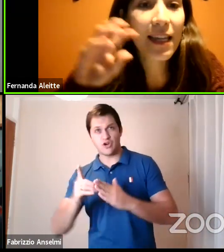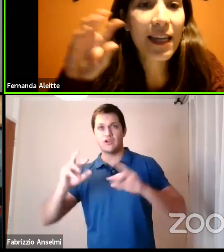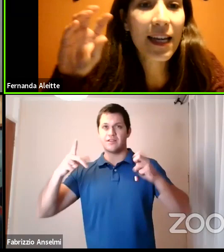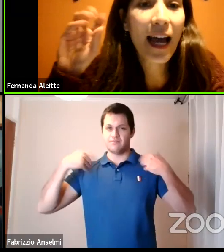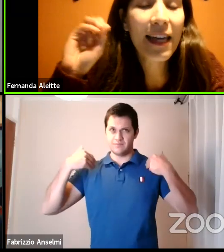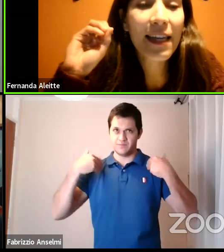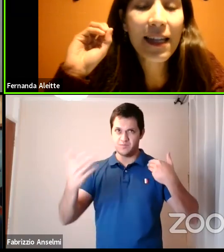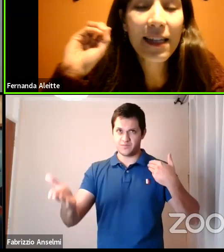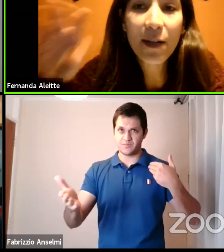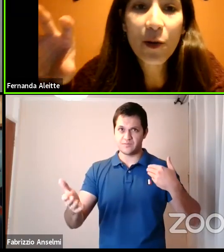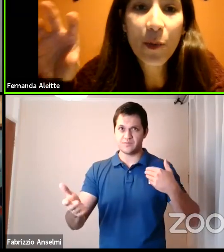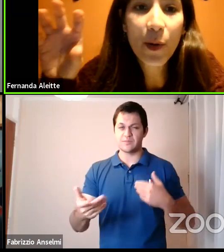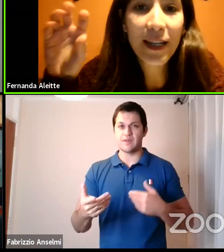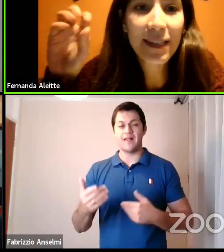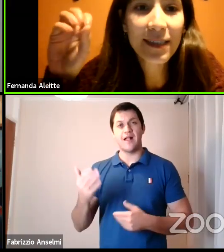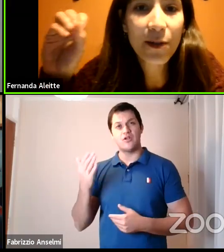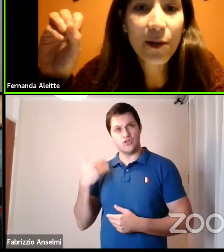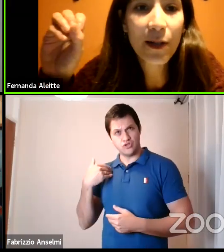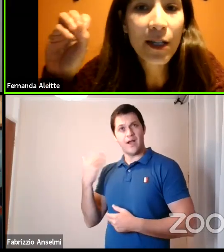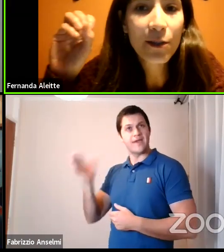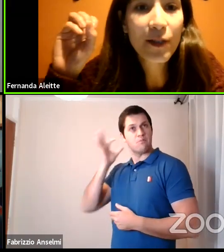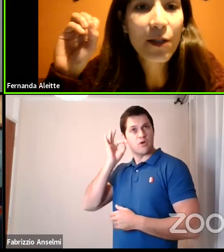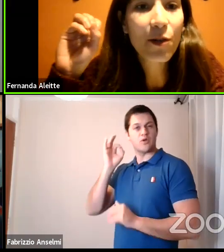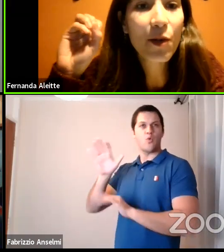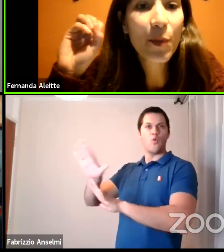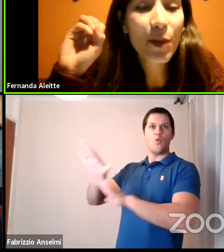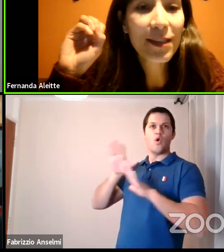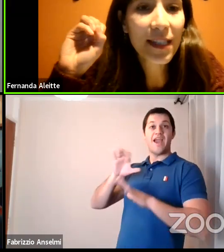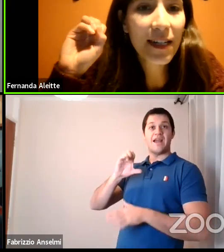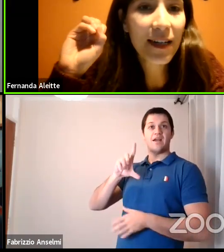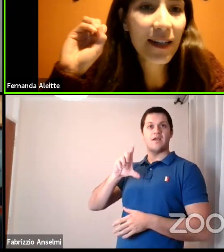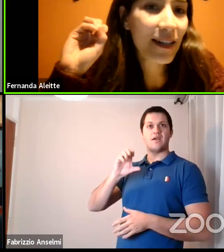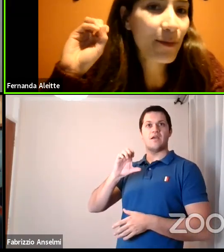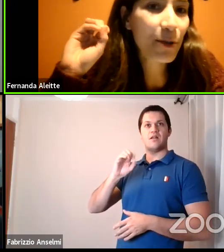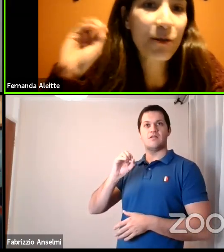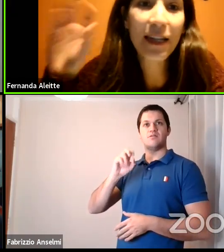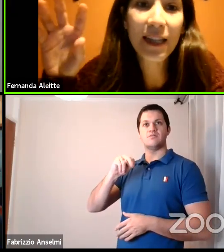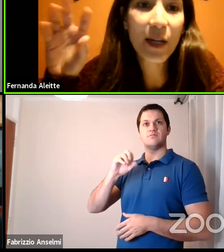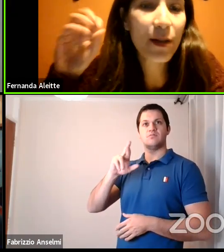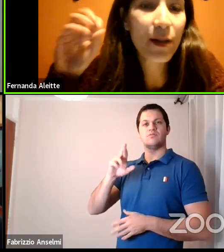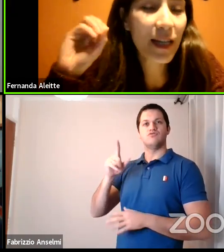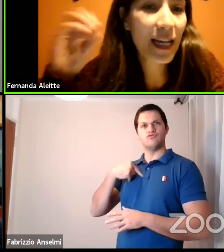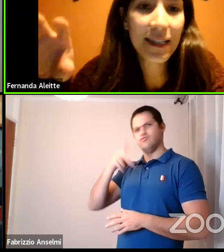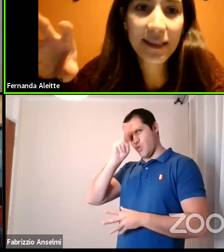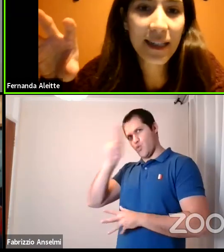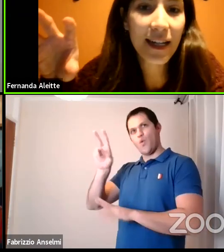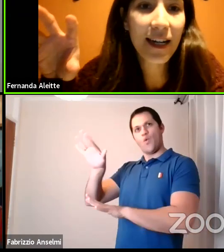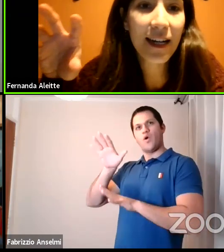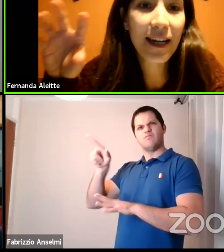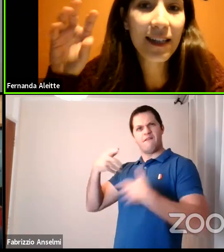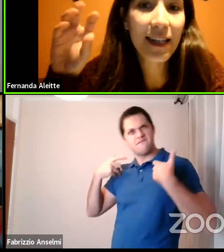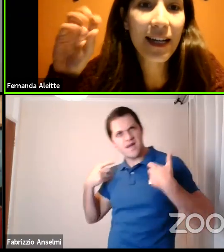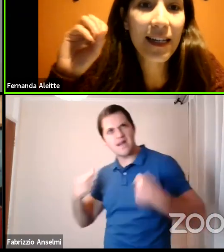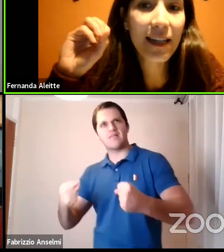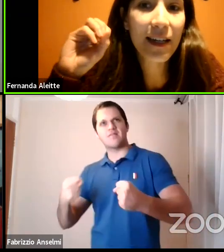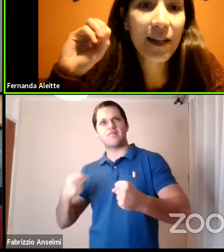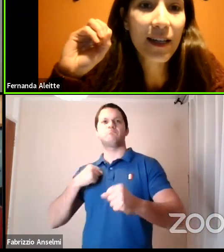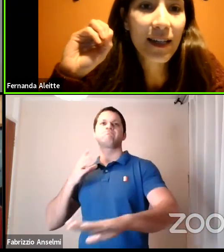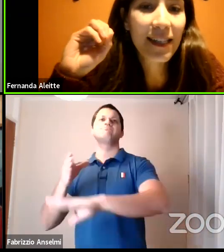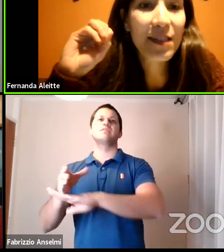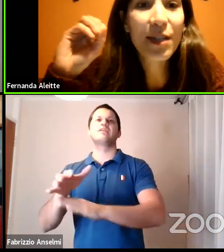Y a ella la destaco como en ese rol, sobre todo por su valentía, por dedicarse a esta